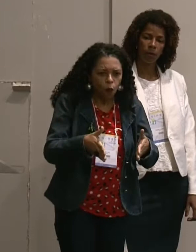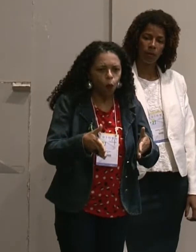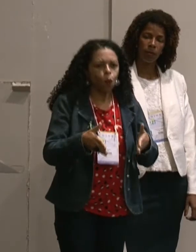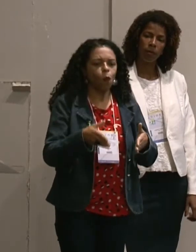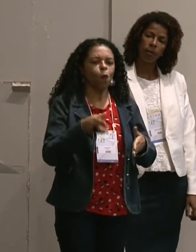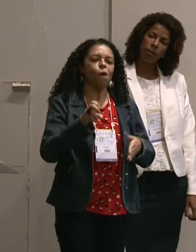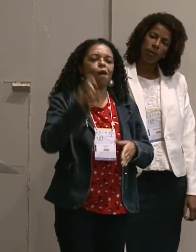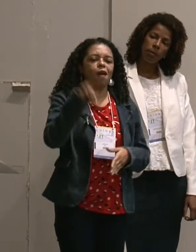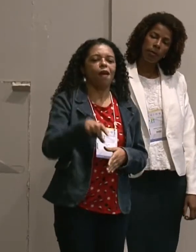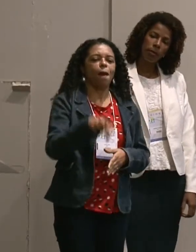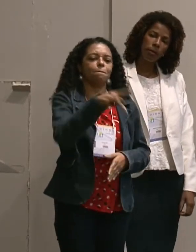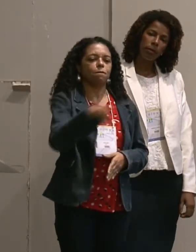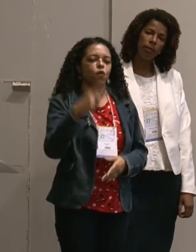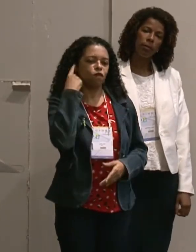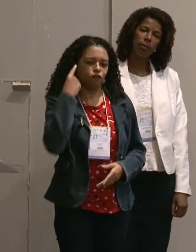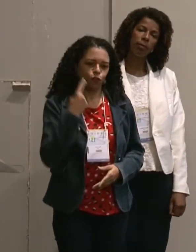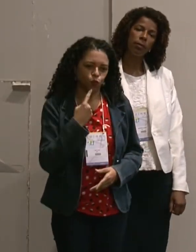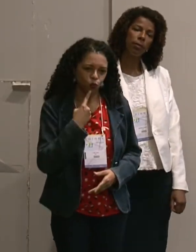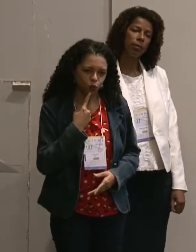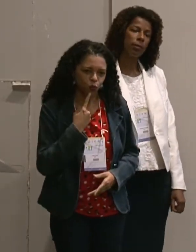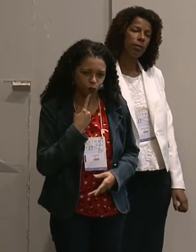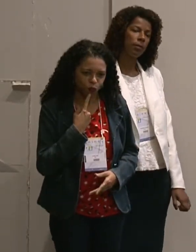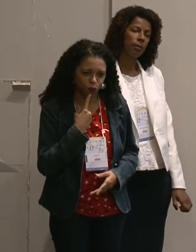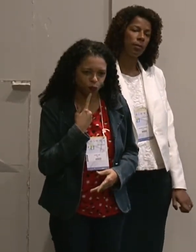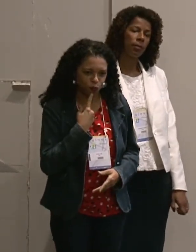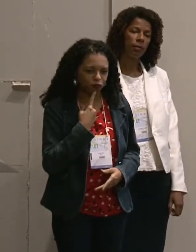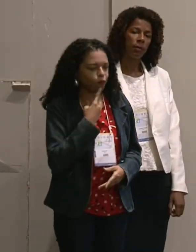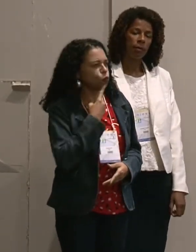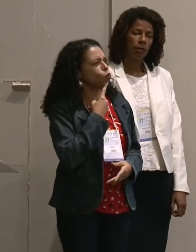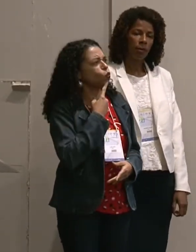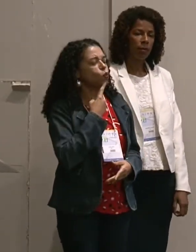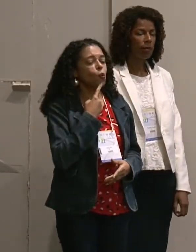O foco da minha pesquisa são os professores surdos.